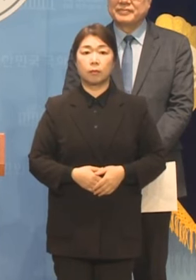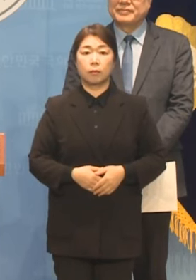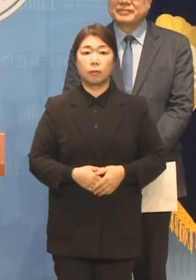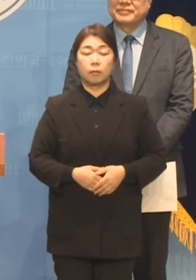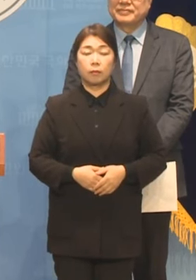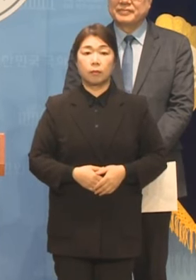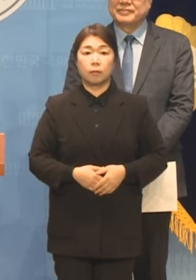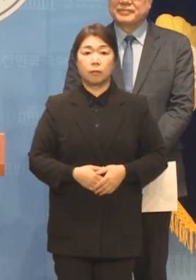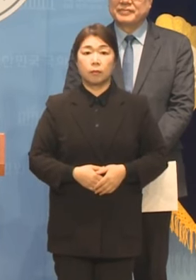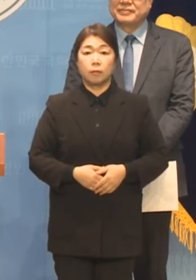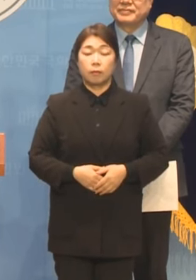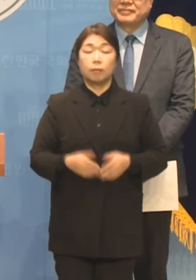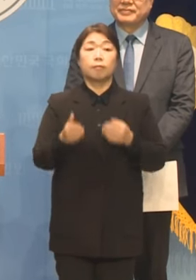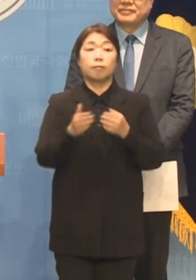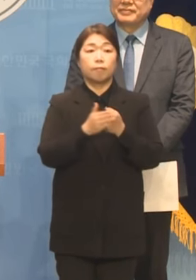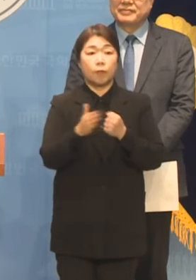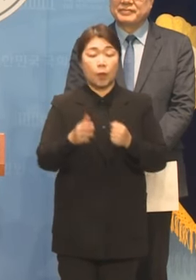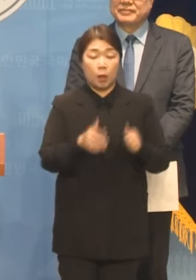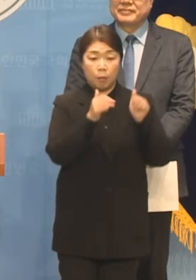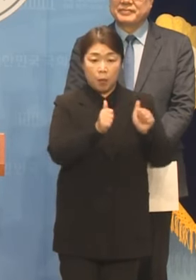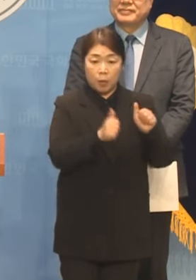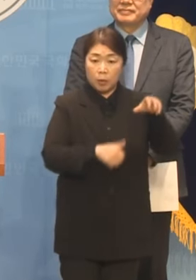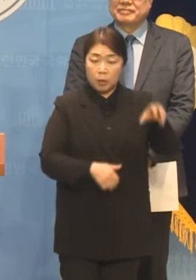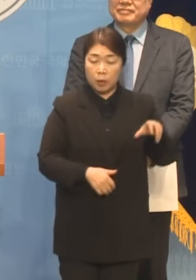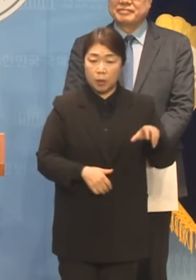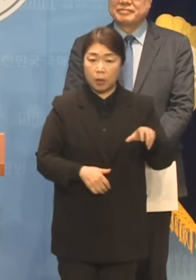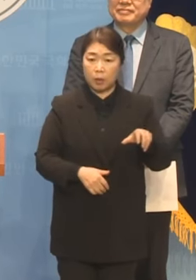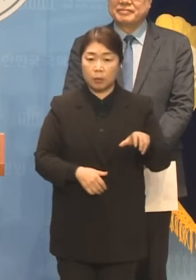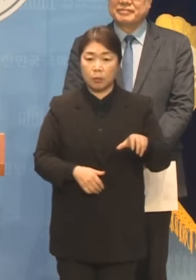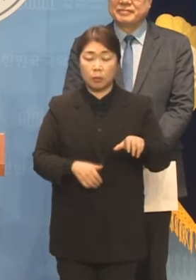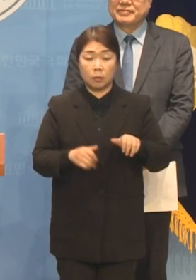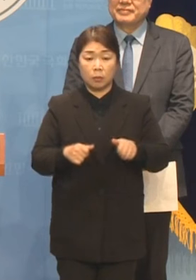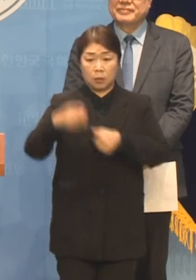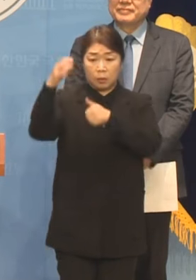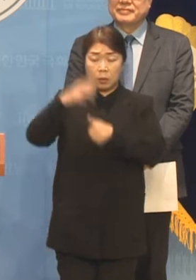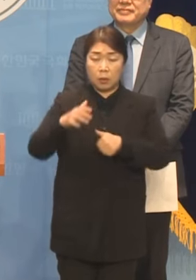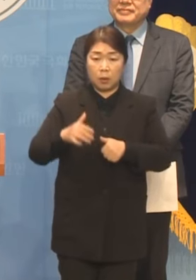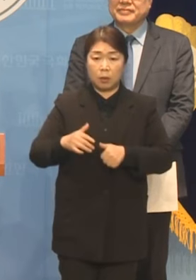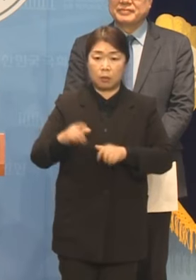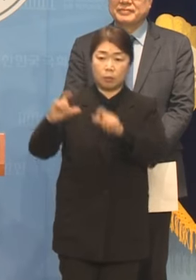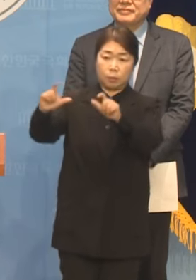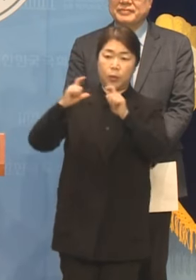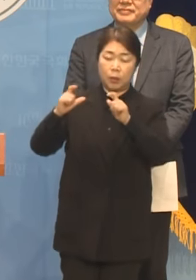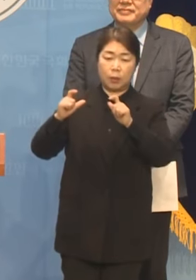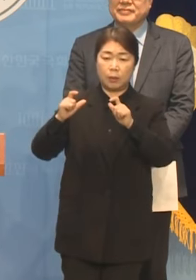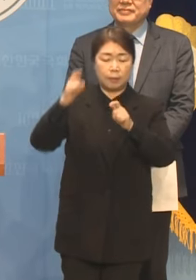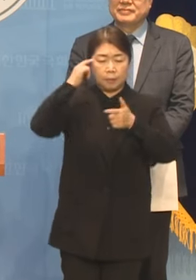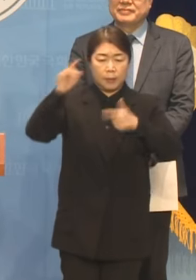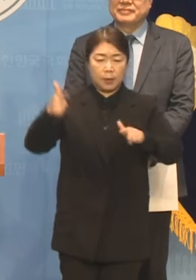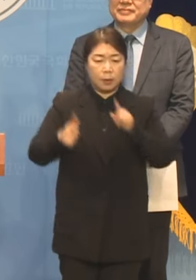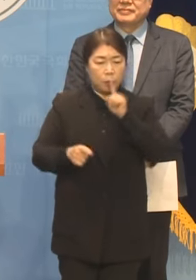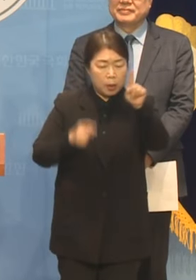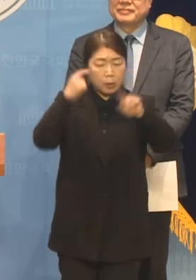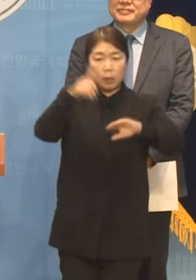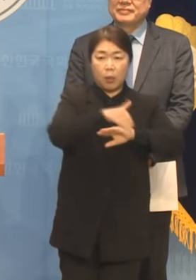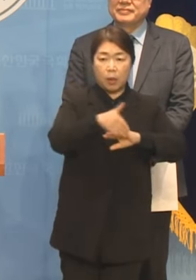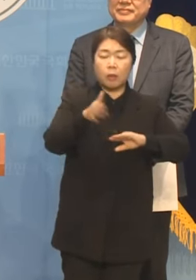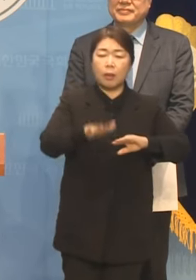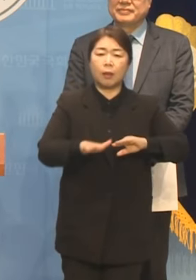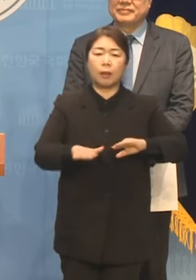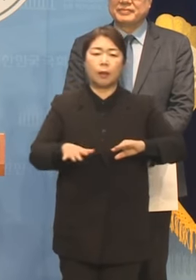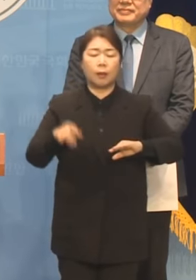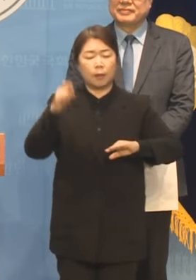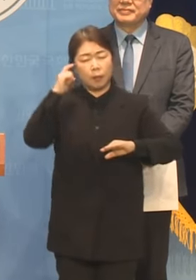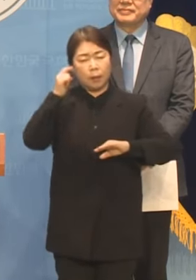하겠습니다 따라서 법원에 가처분 시청 신청을 낼까도 생각했지만 어차피 떠날